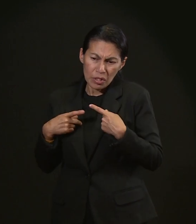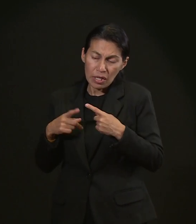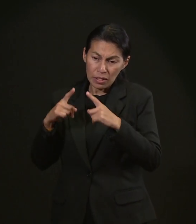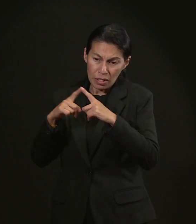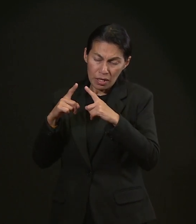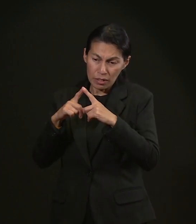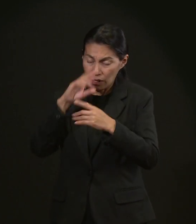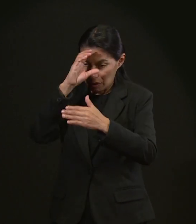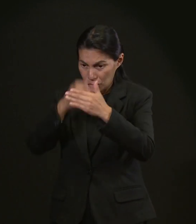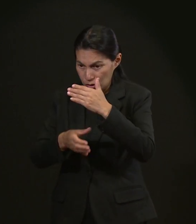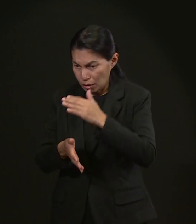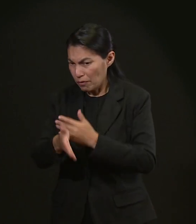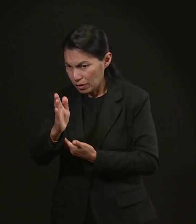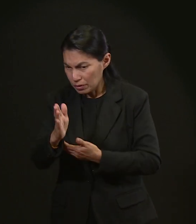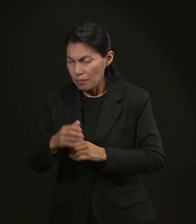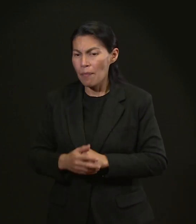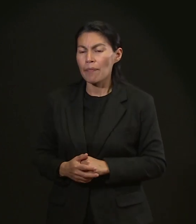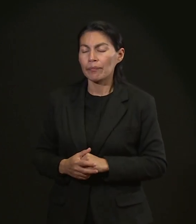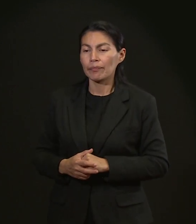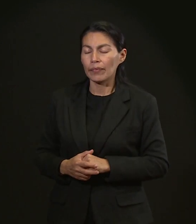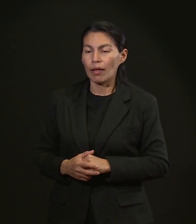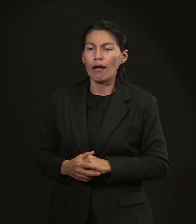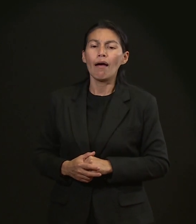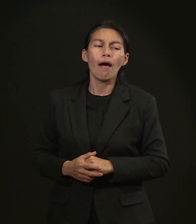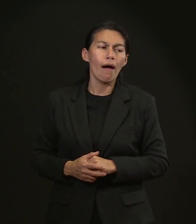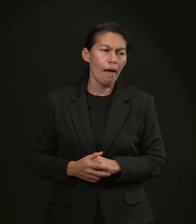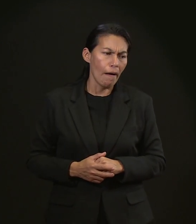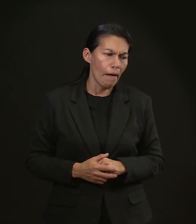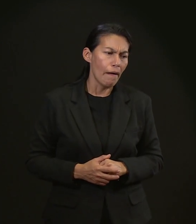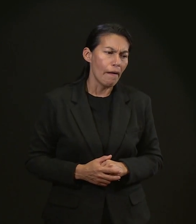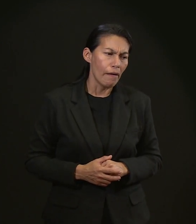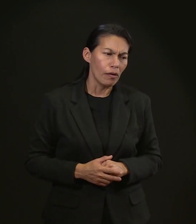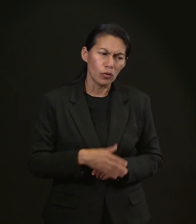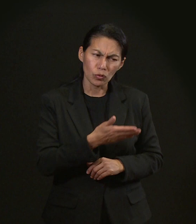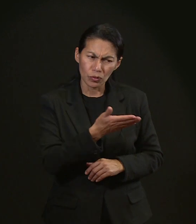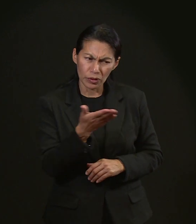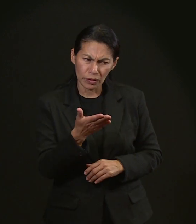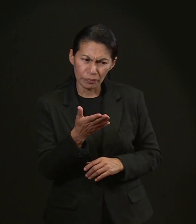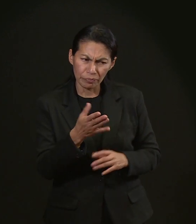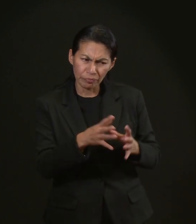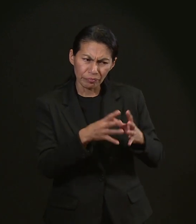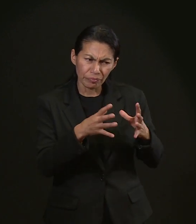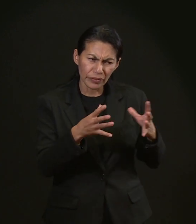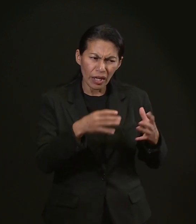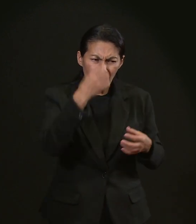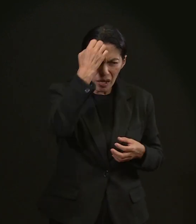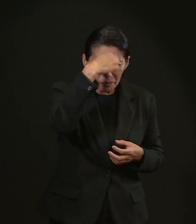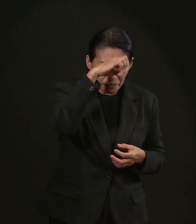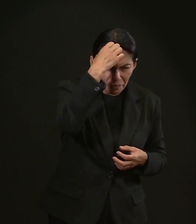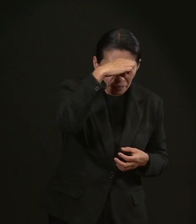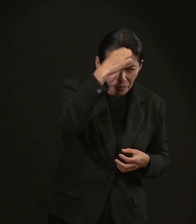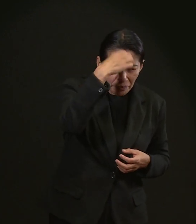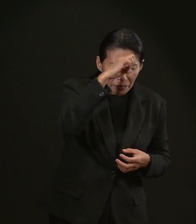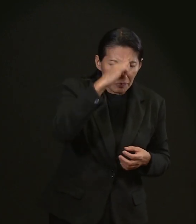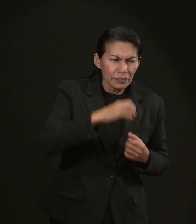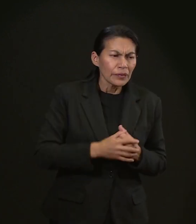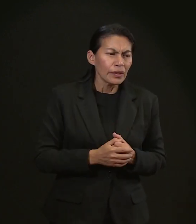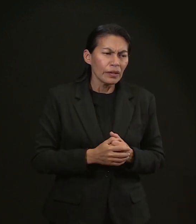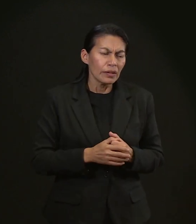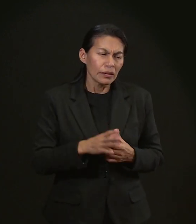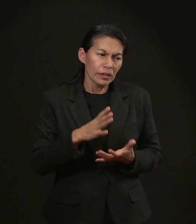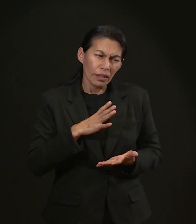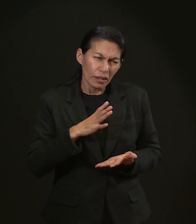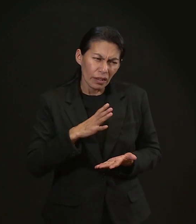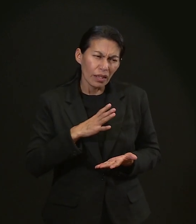que asiste a la iglesia católica durante digamos el desarrollo de experiencias